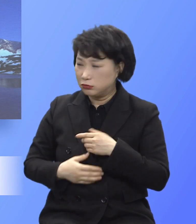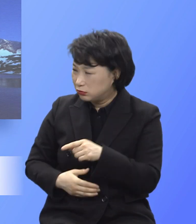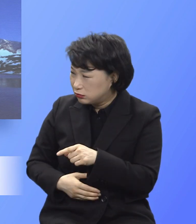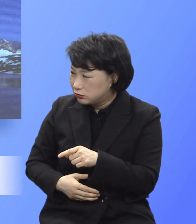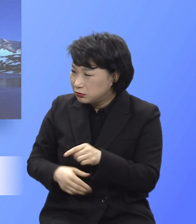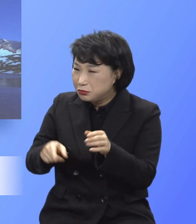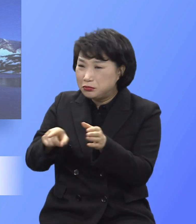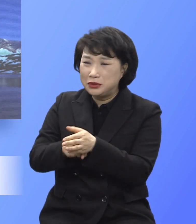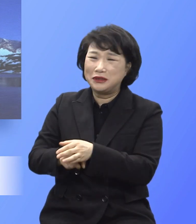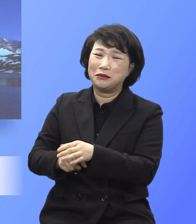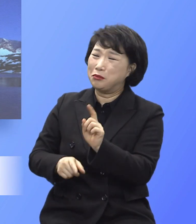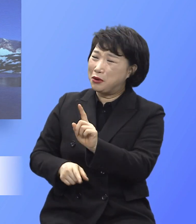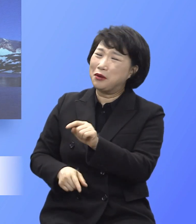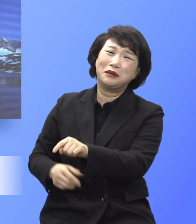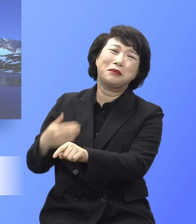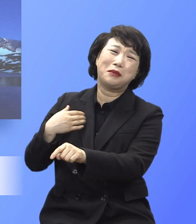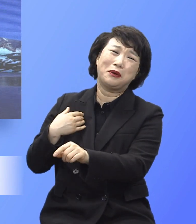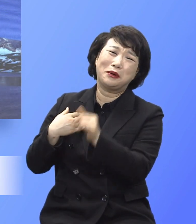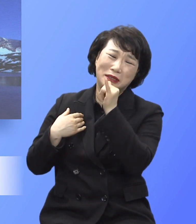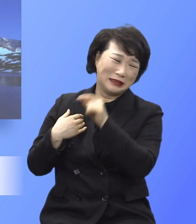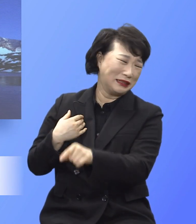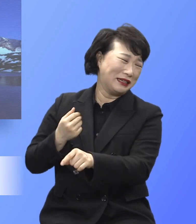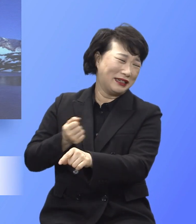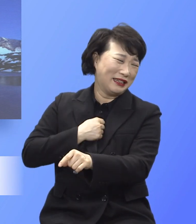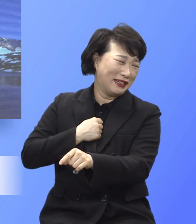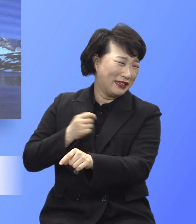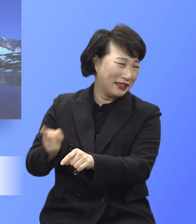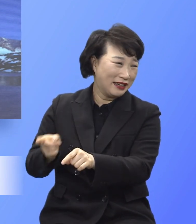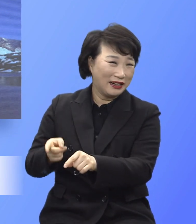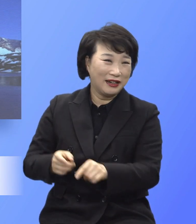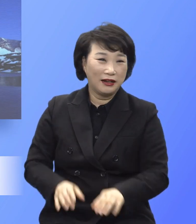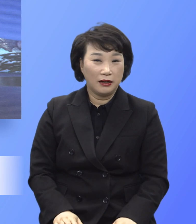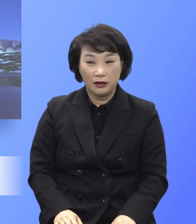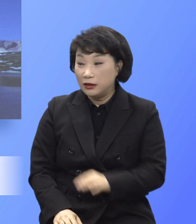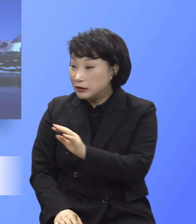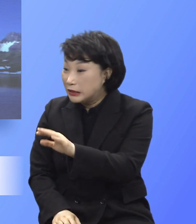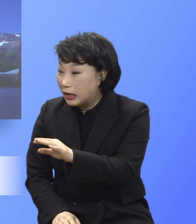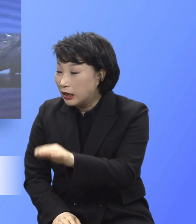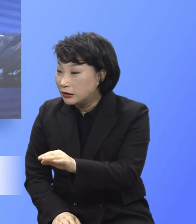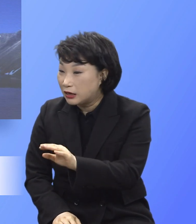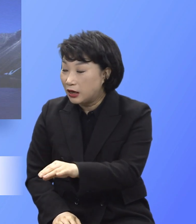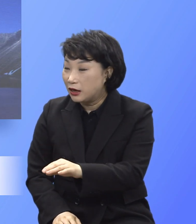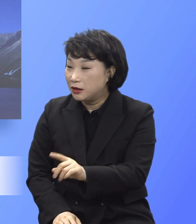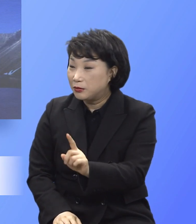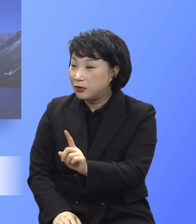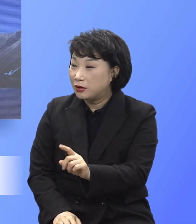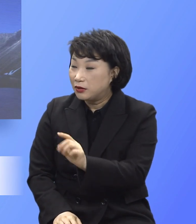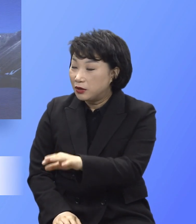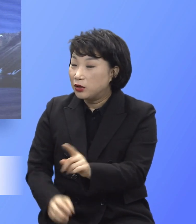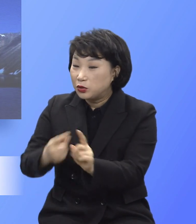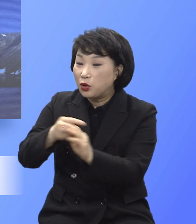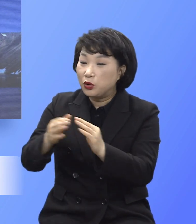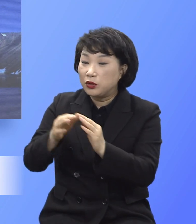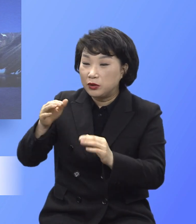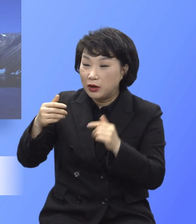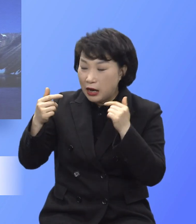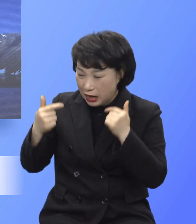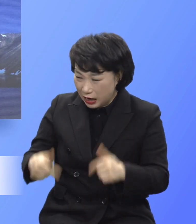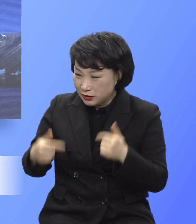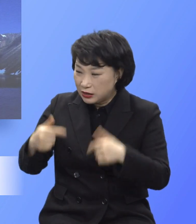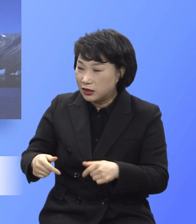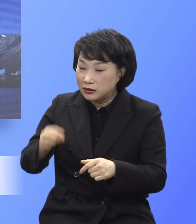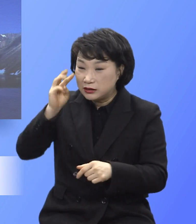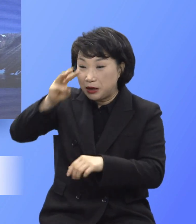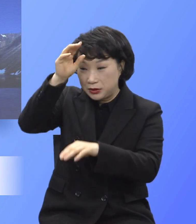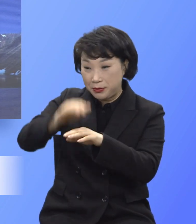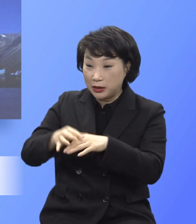사람 믿음이 무엇인지 모르는 사람이야. 당신 그저 교회 밤낮 그